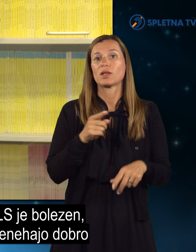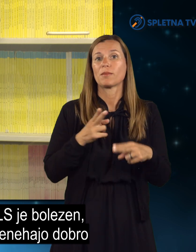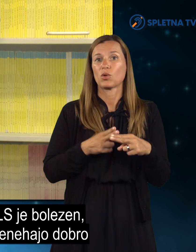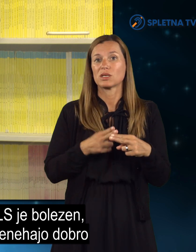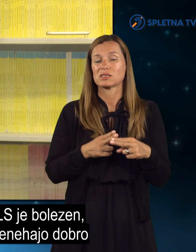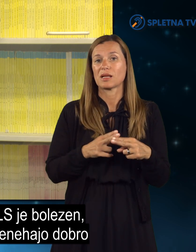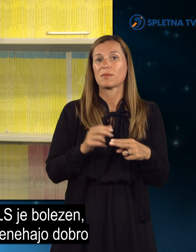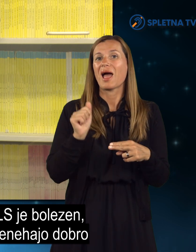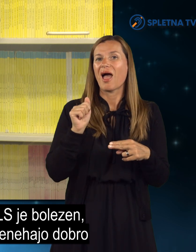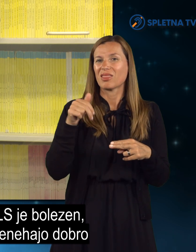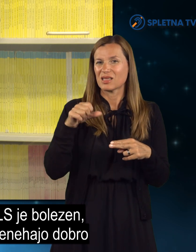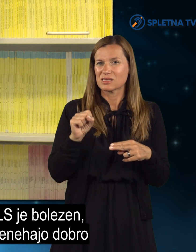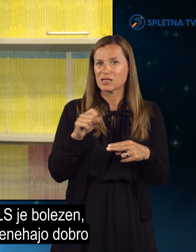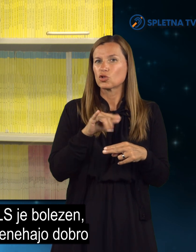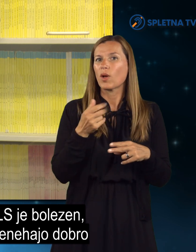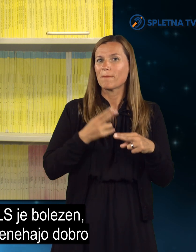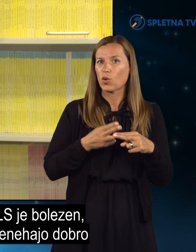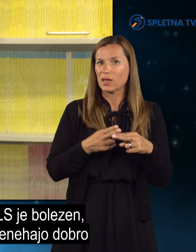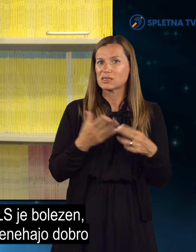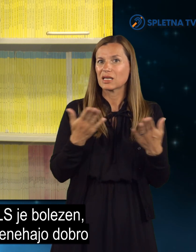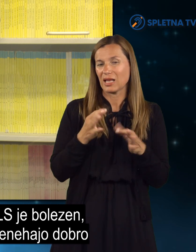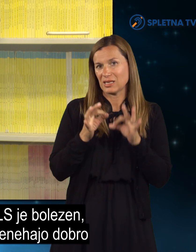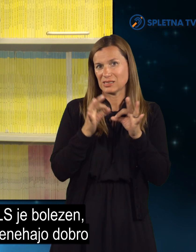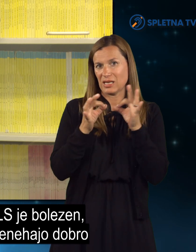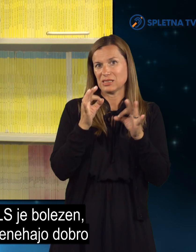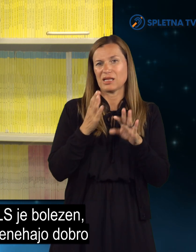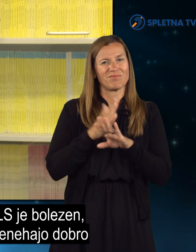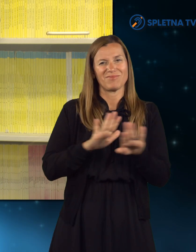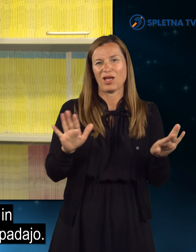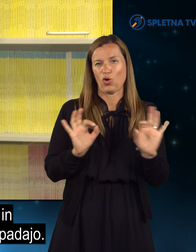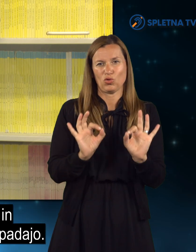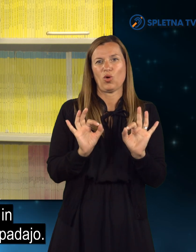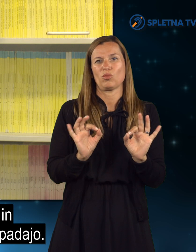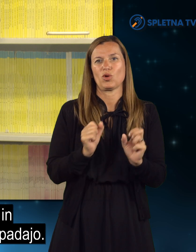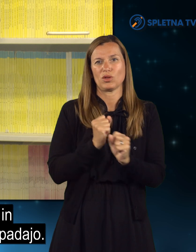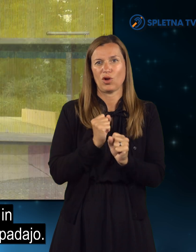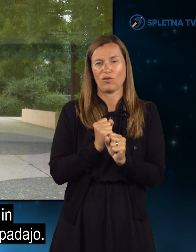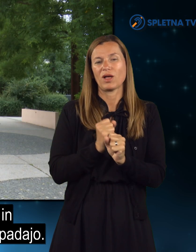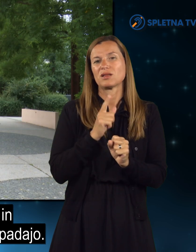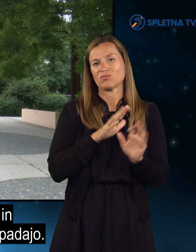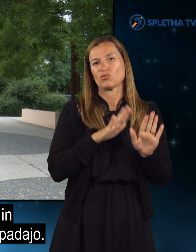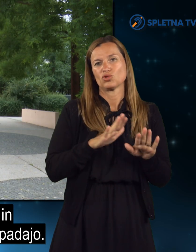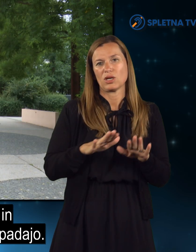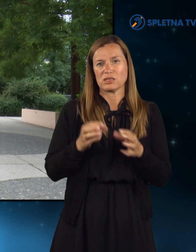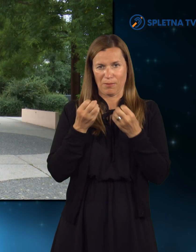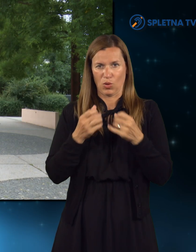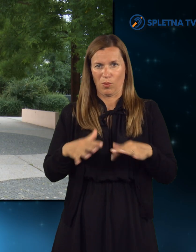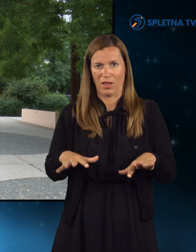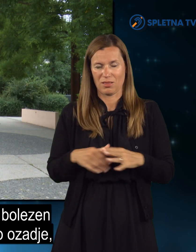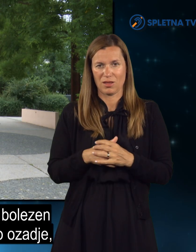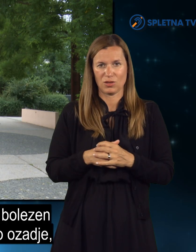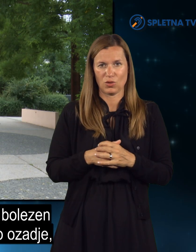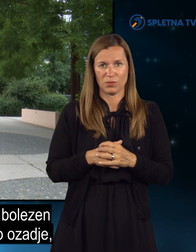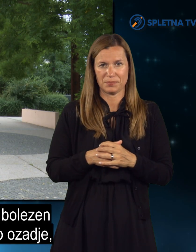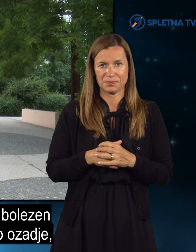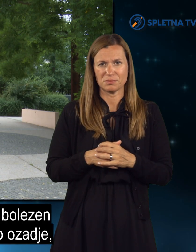ALS je bolezen, pri kateri te celice nehajo dobro delovati in postopno propadajo.